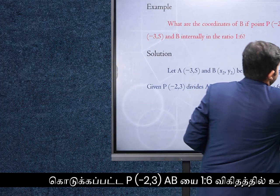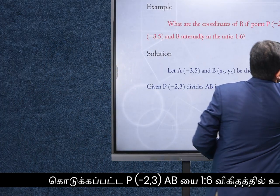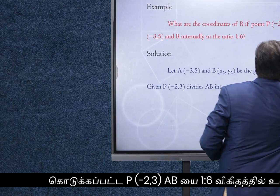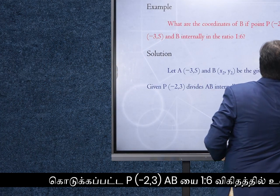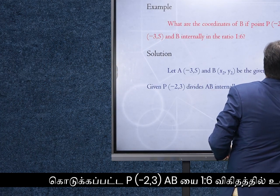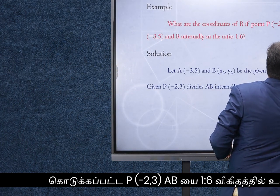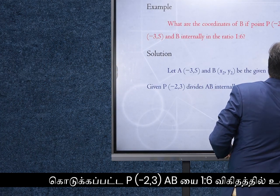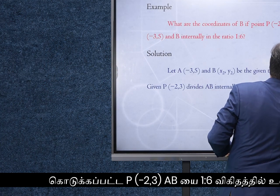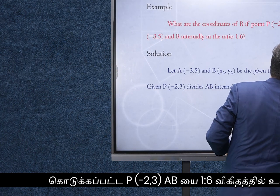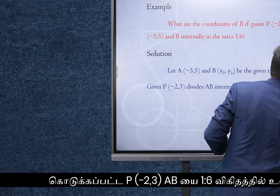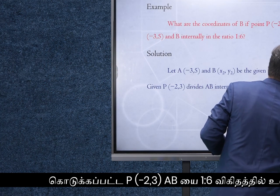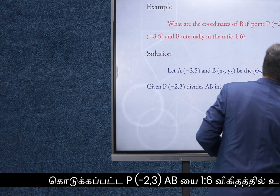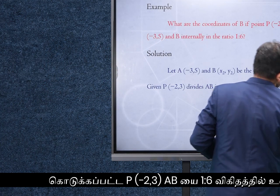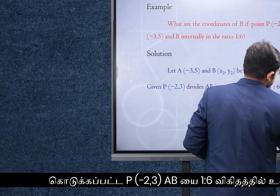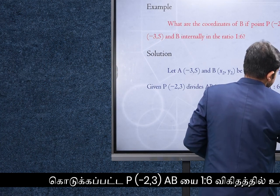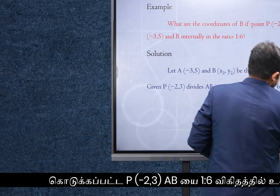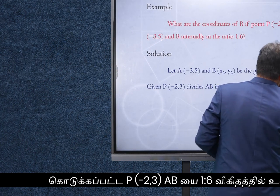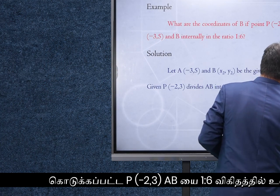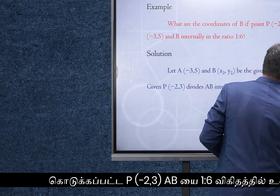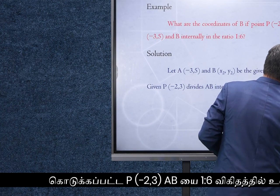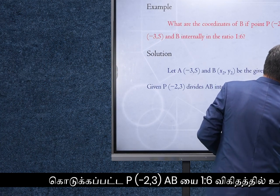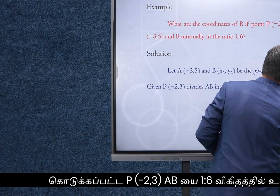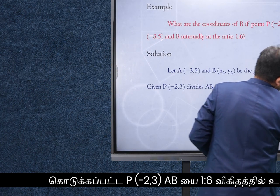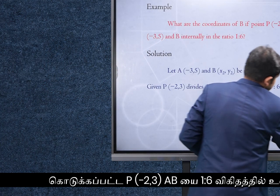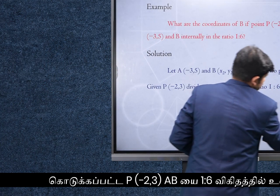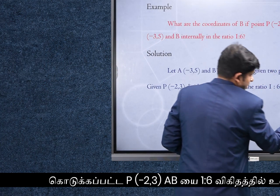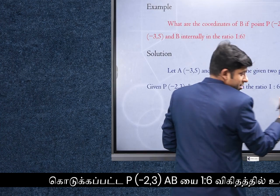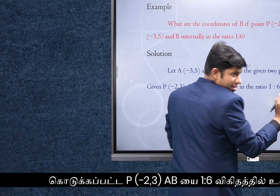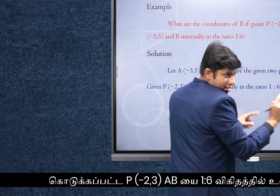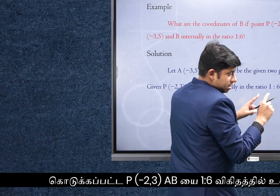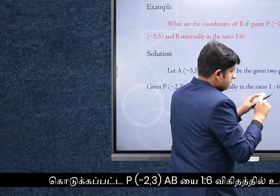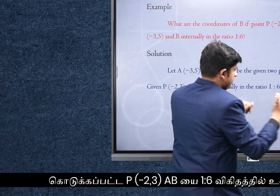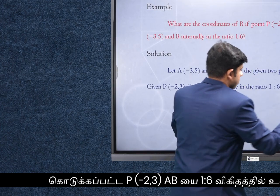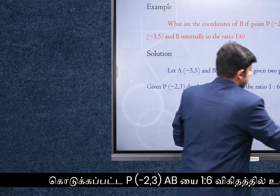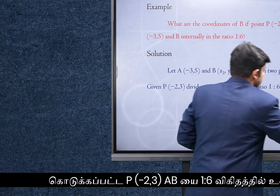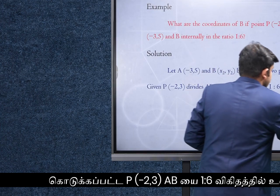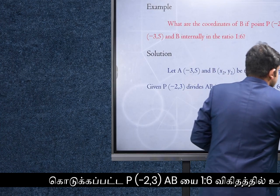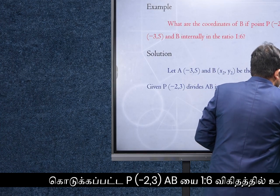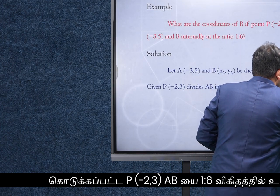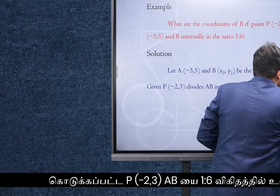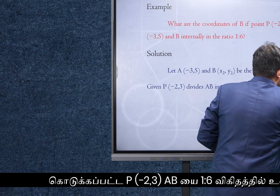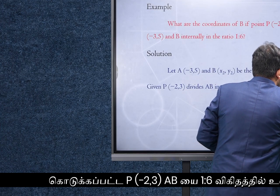1 அரைப்புள்ளி 6 விகிதத்தில் உள்ளாக பிரிக்கிறது.